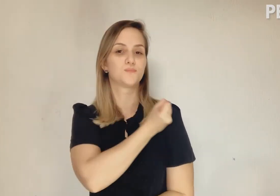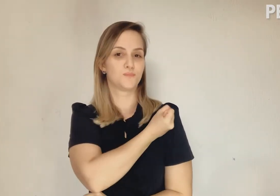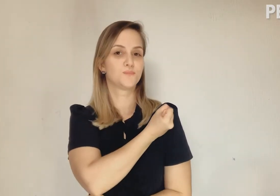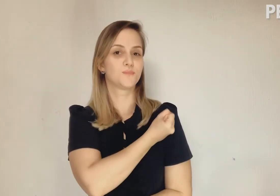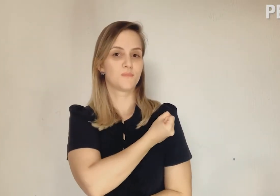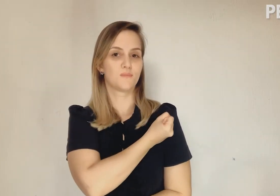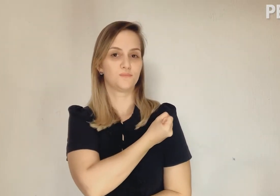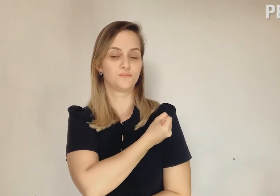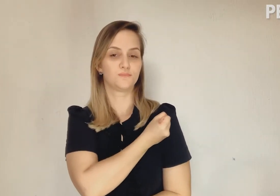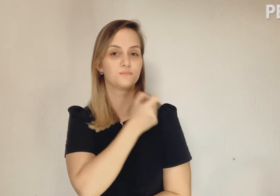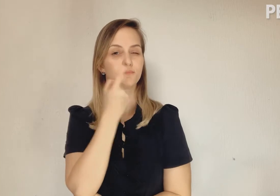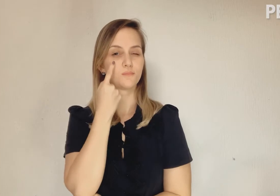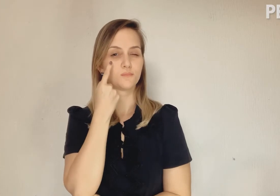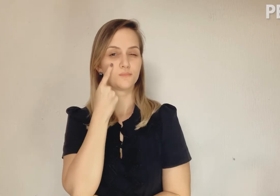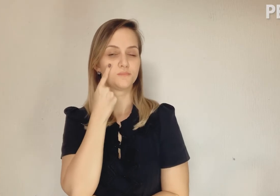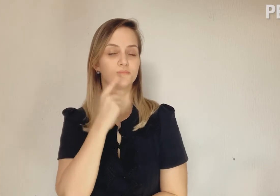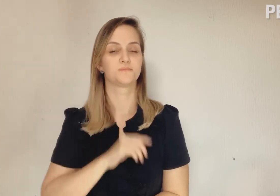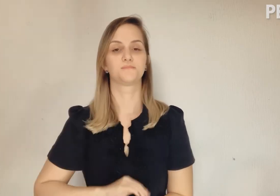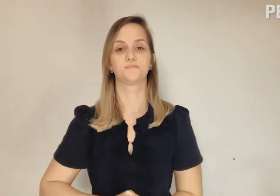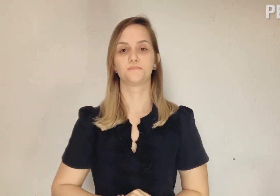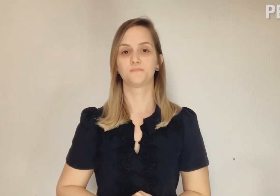de sinalizar os números, veja só,